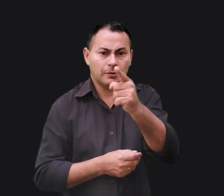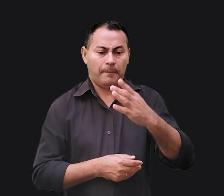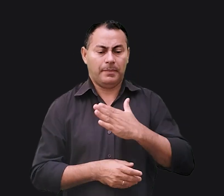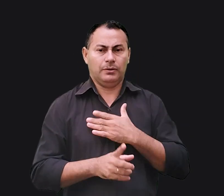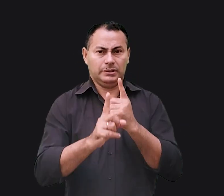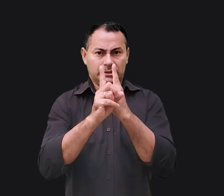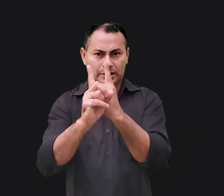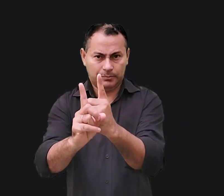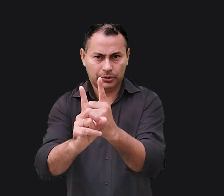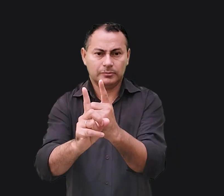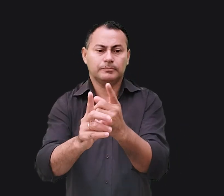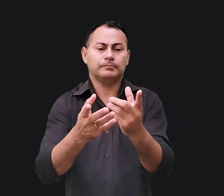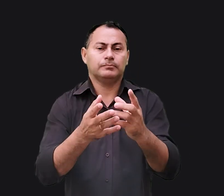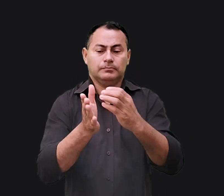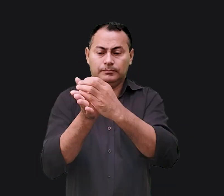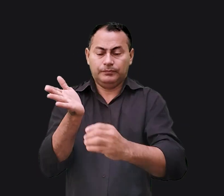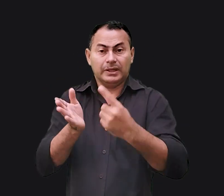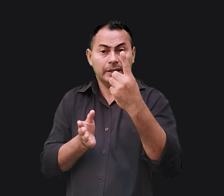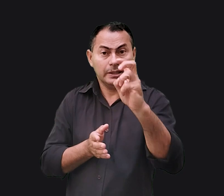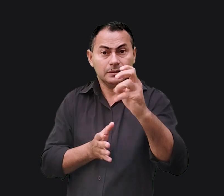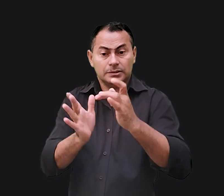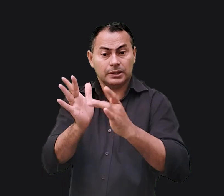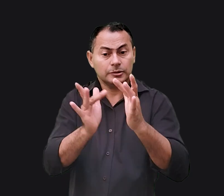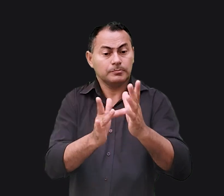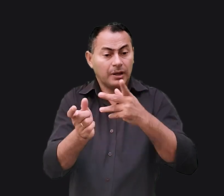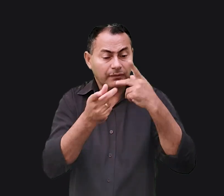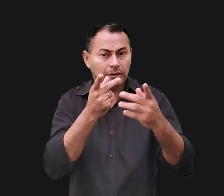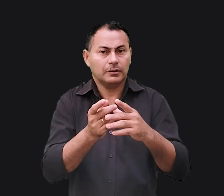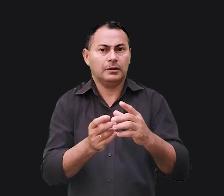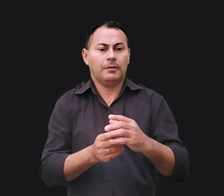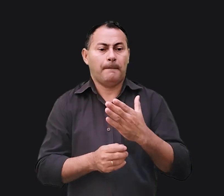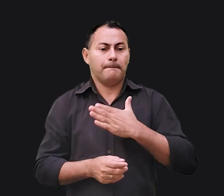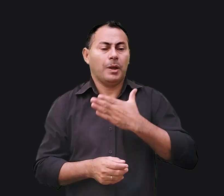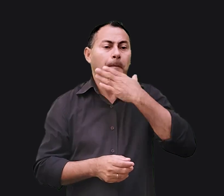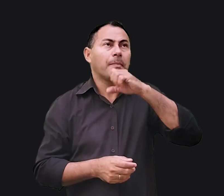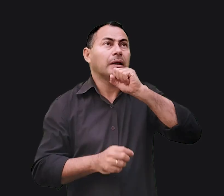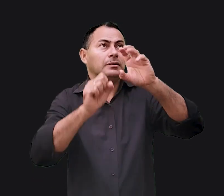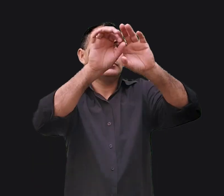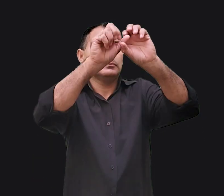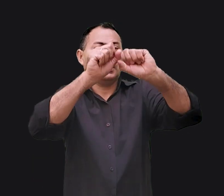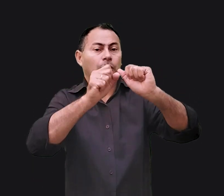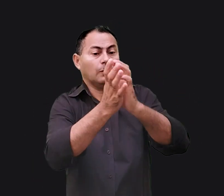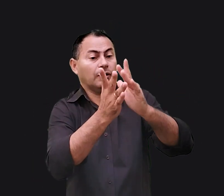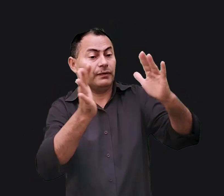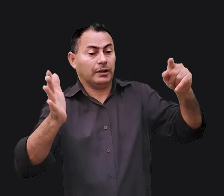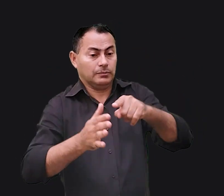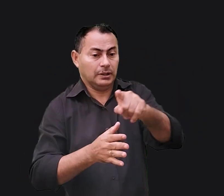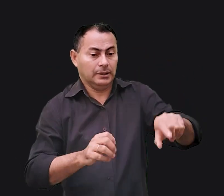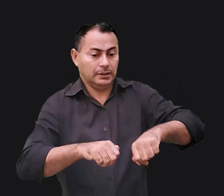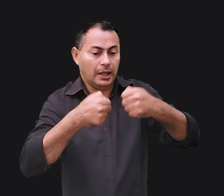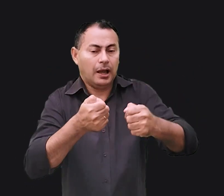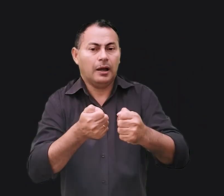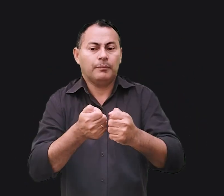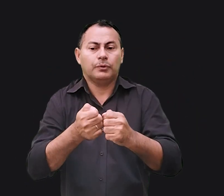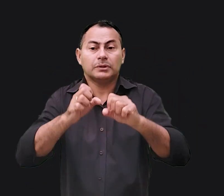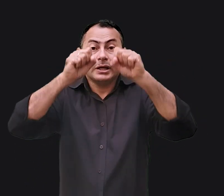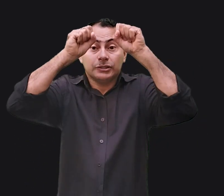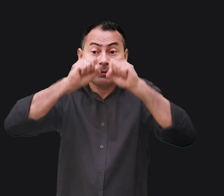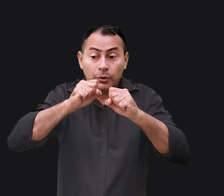meus discípulos. E no capítulo 15, Jesus disse, meu Pai é glorificado pelo fato de vocês darem muito fruto, e assim serão